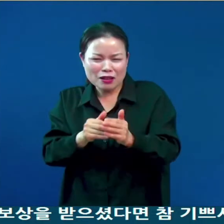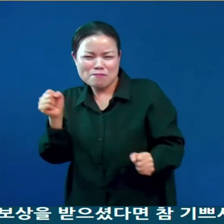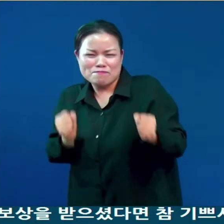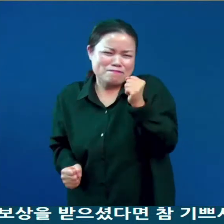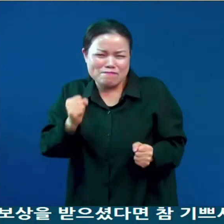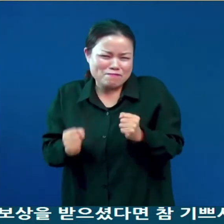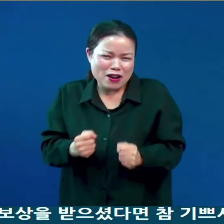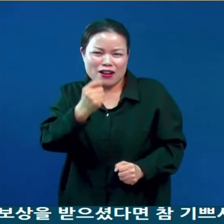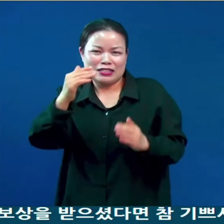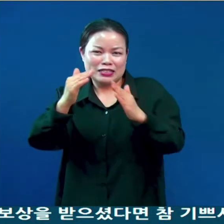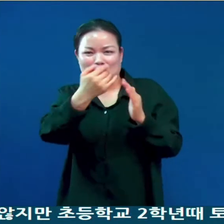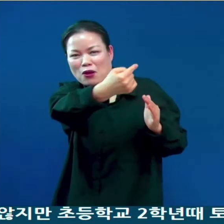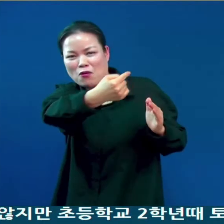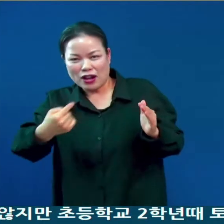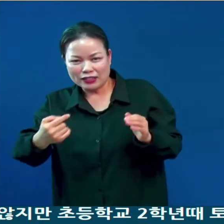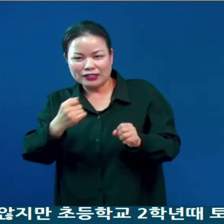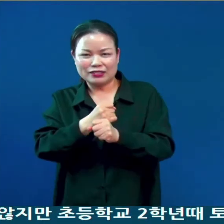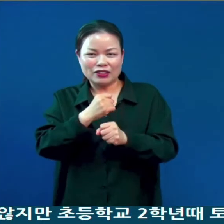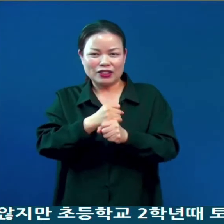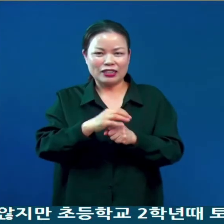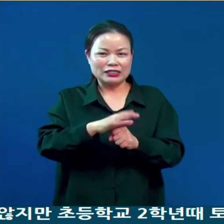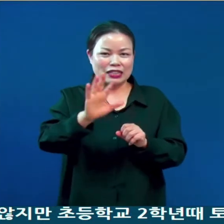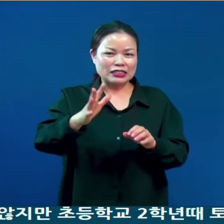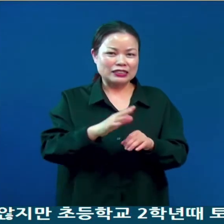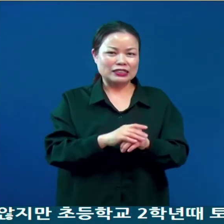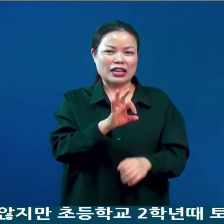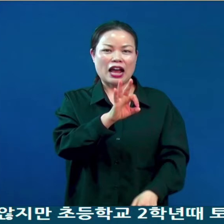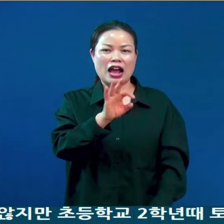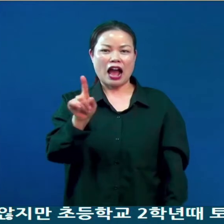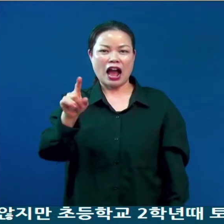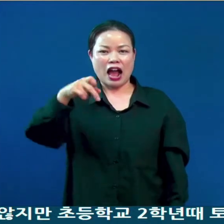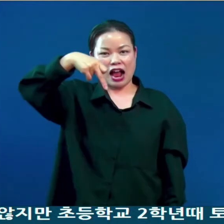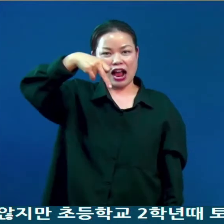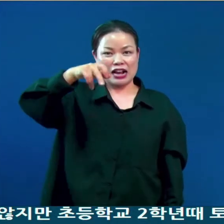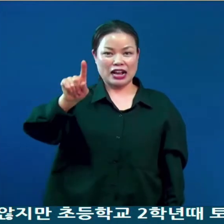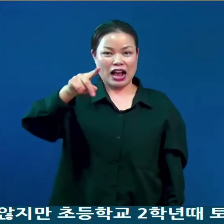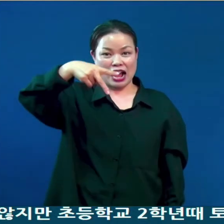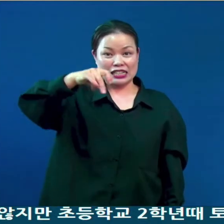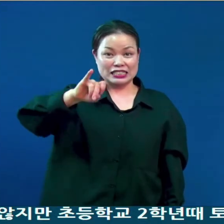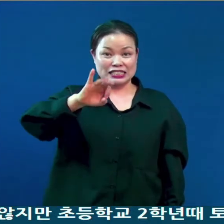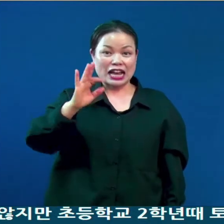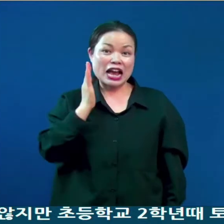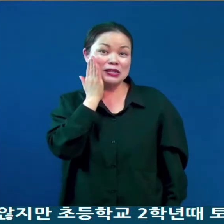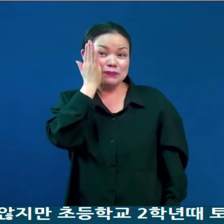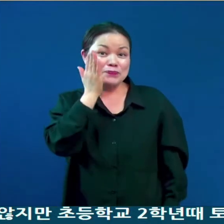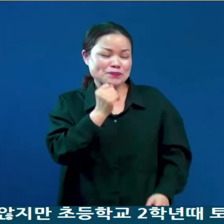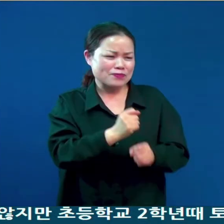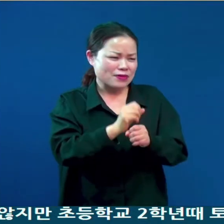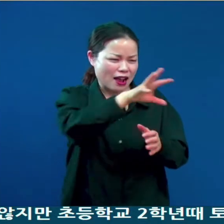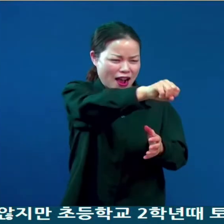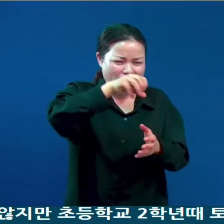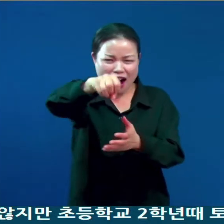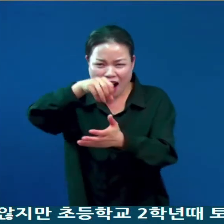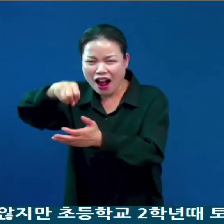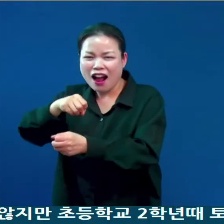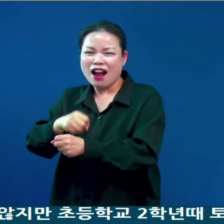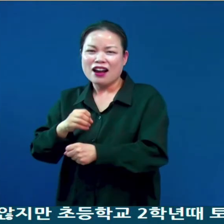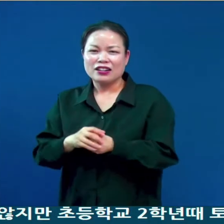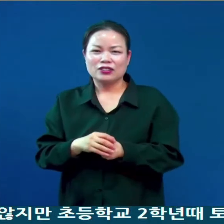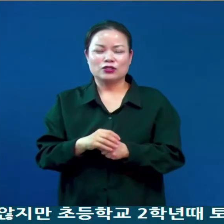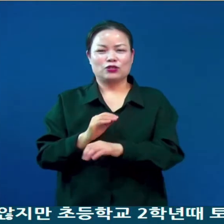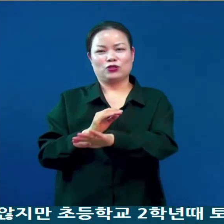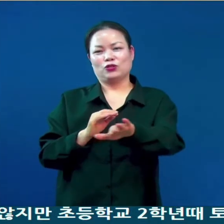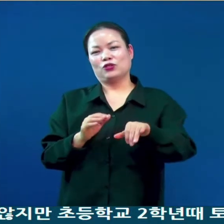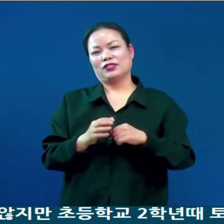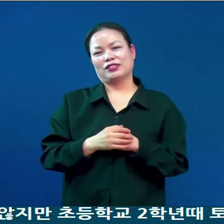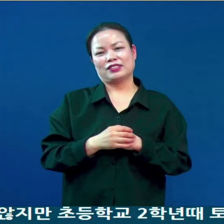무섭게 이제 시골 마을 돌아다니면서 그 아카시아 이파리 뜯으러 다녔던 그 기억이 생생한데요. 이렇게